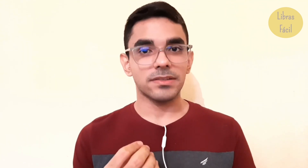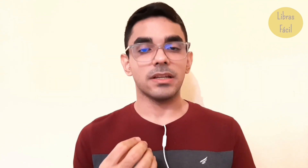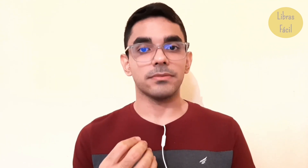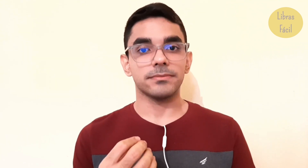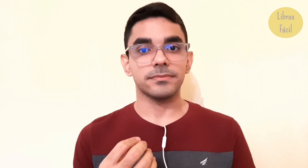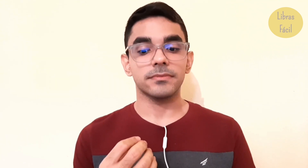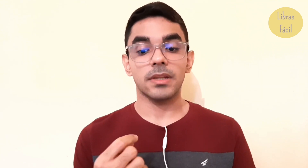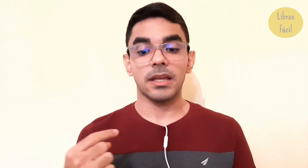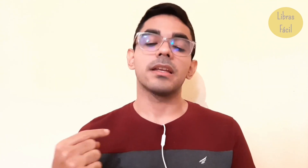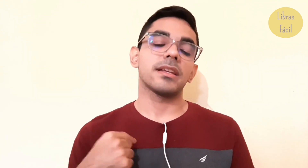sinal.